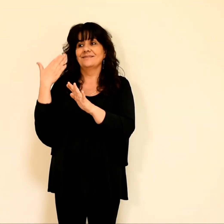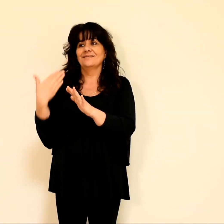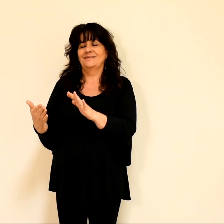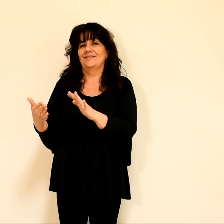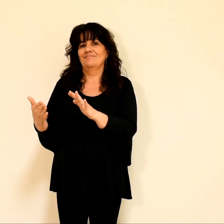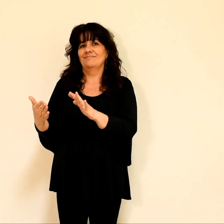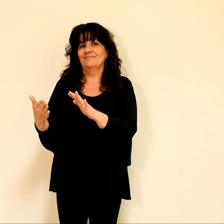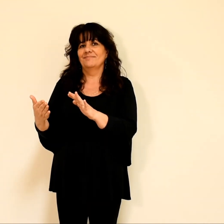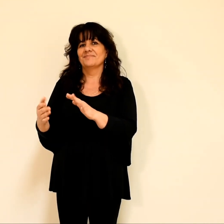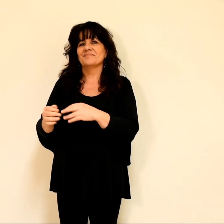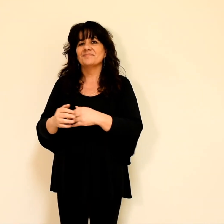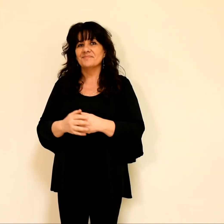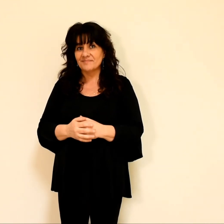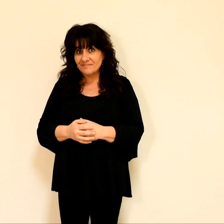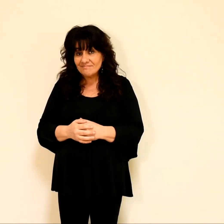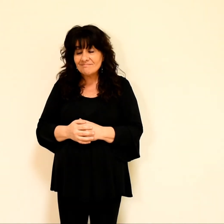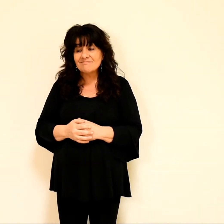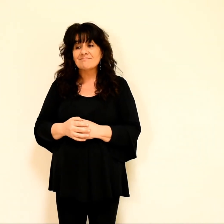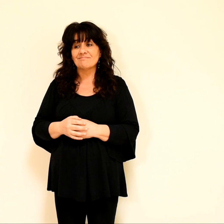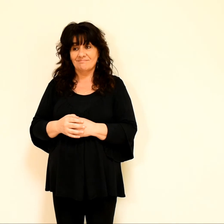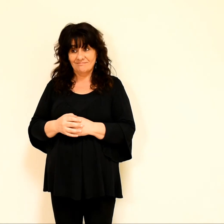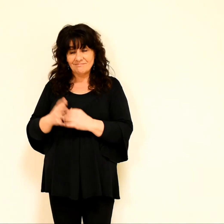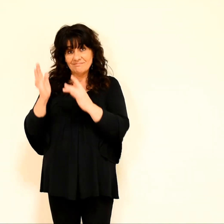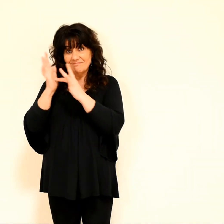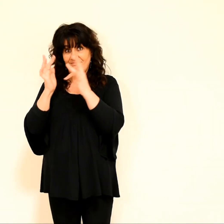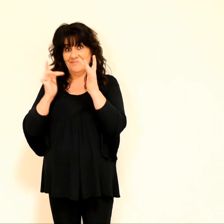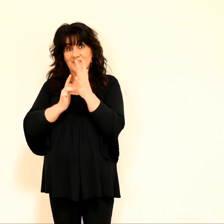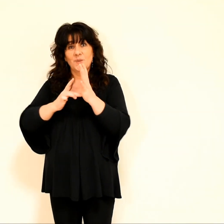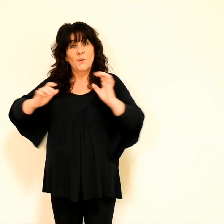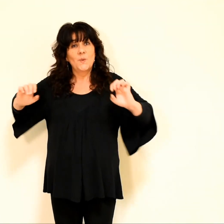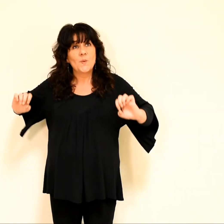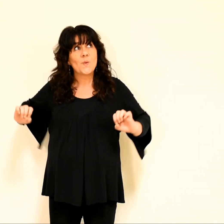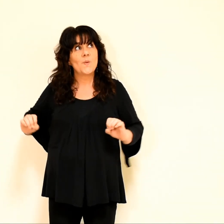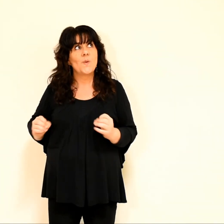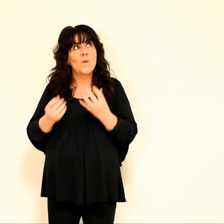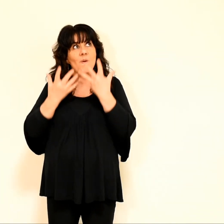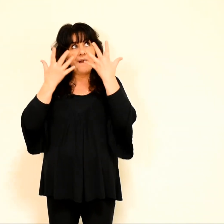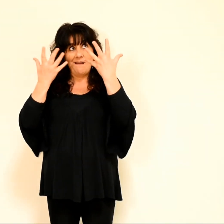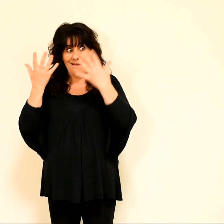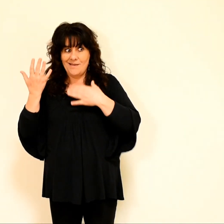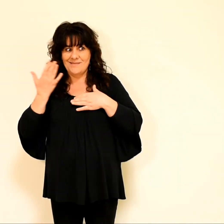Il manifesta sa gloire et ses disciples crurent en lui.